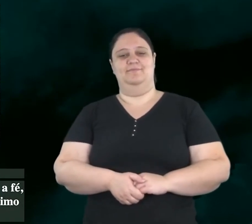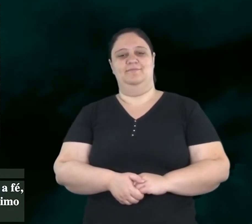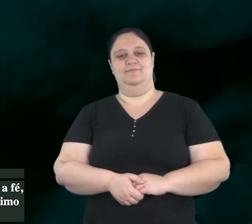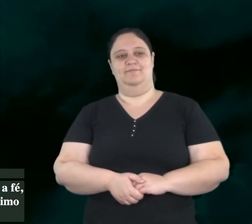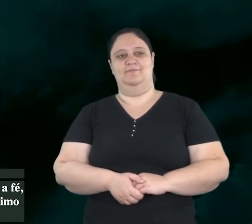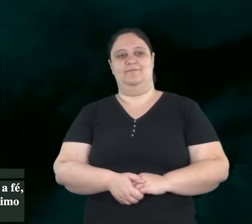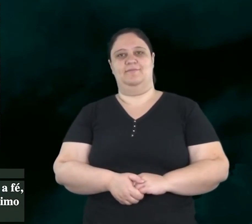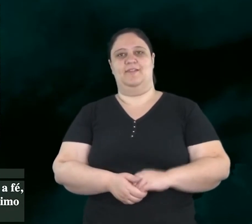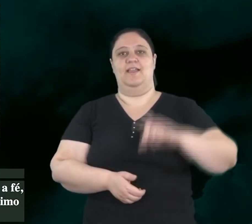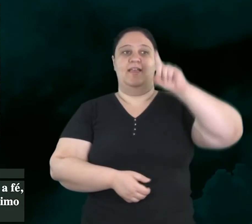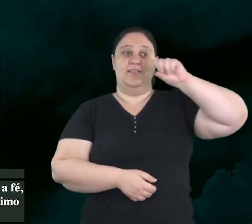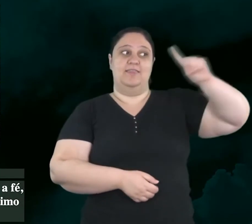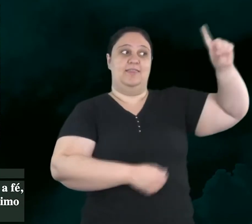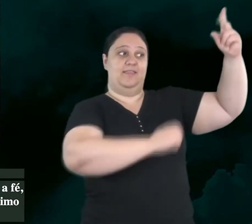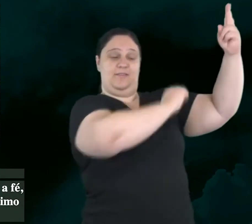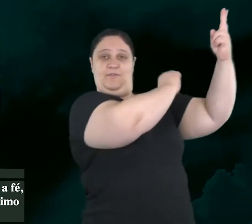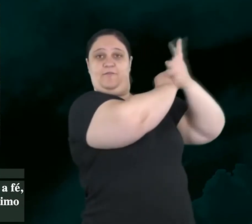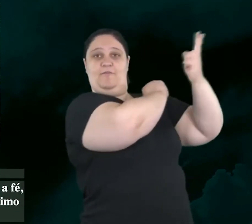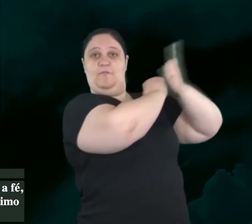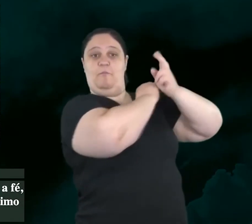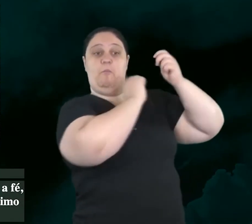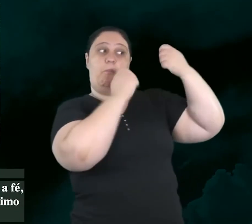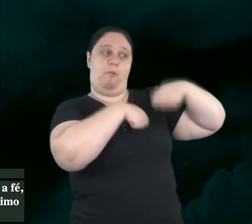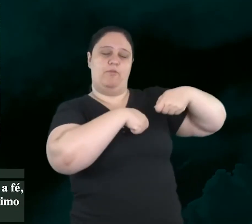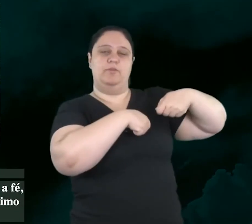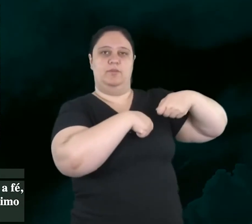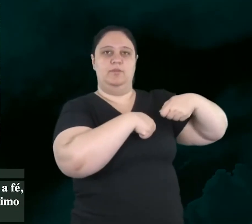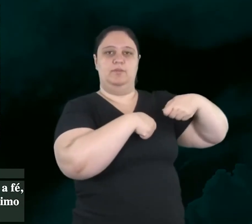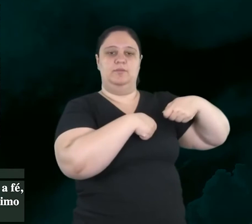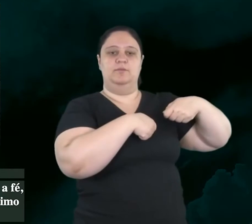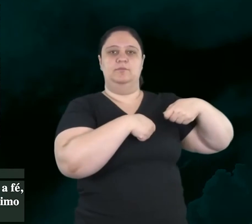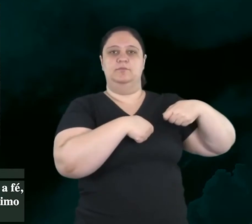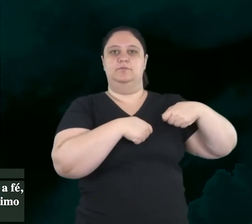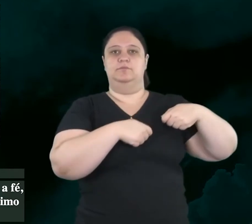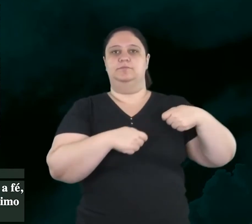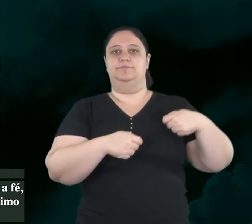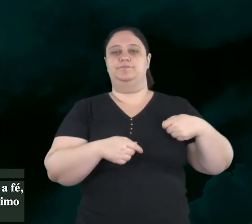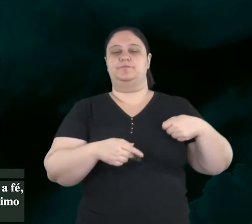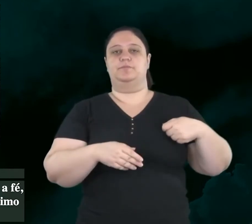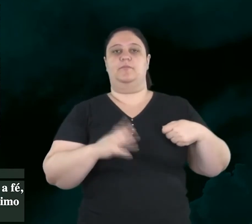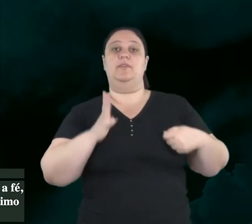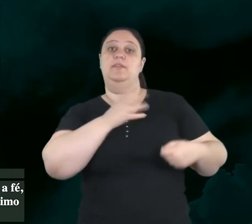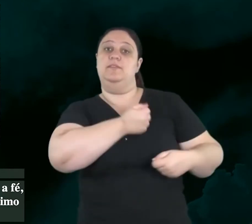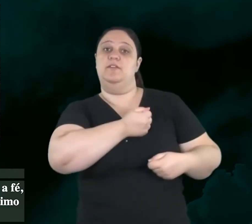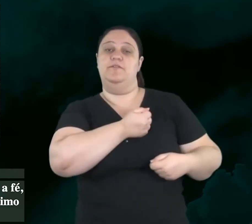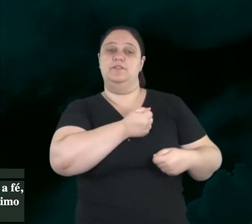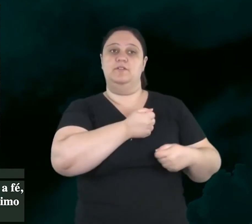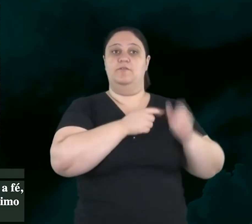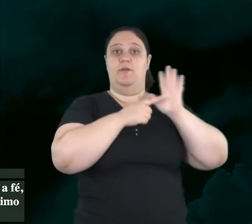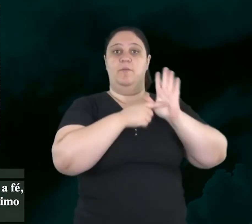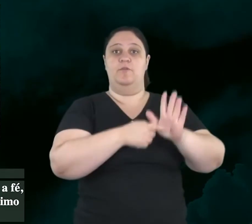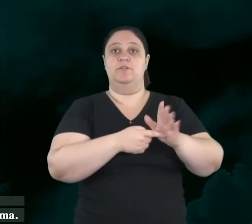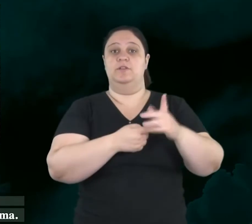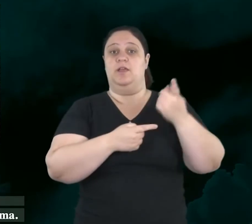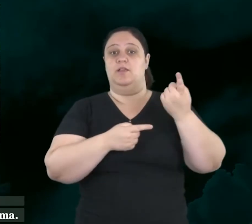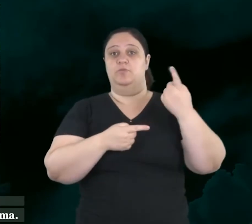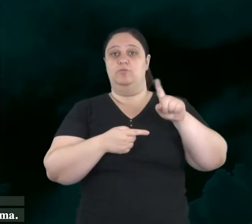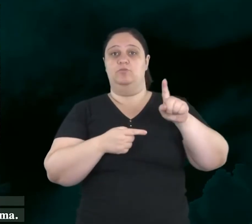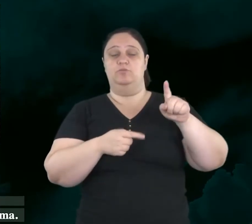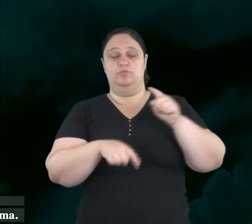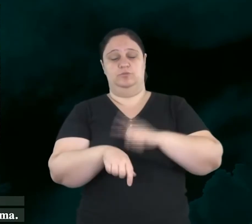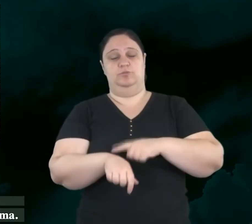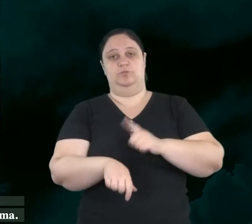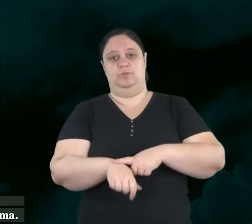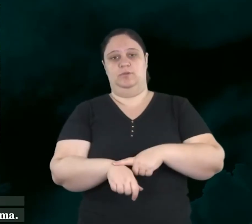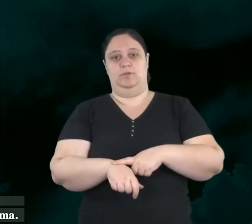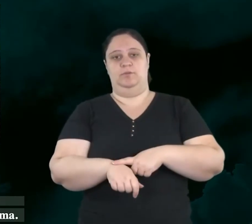poder de Deus mediante a fé para a salvação, preparada para revelar-se no último tempo, versículo 9, obtendo o